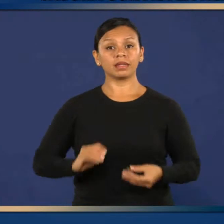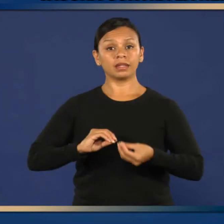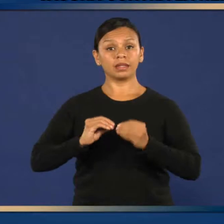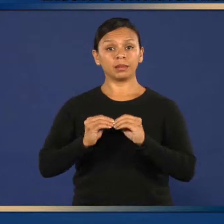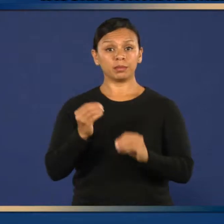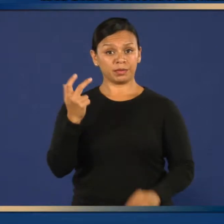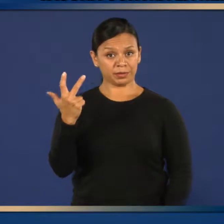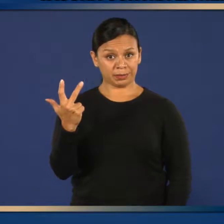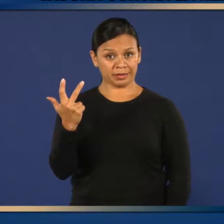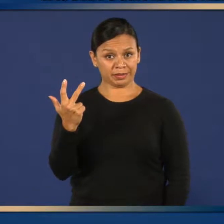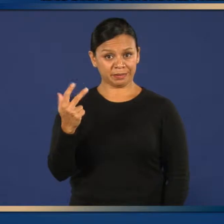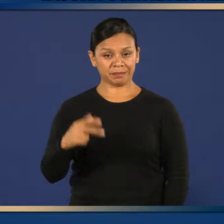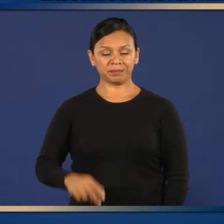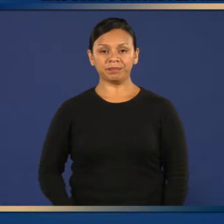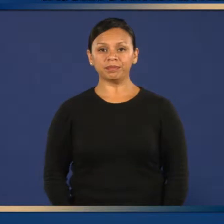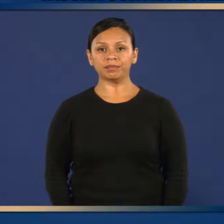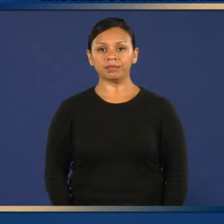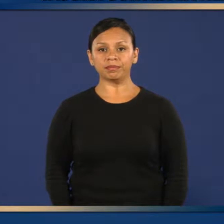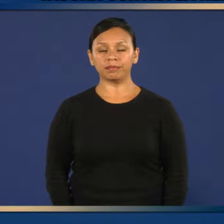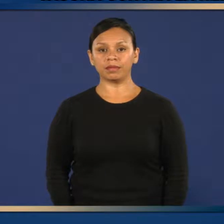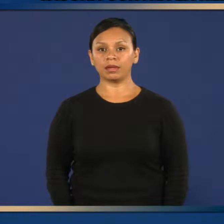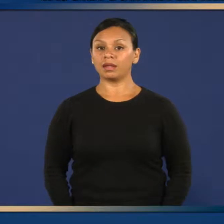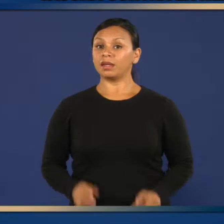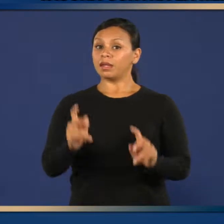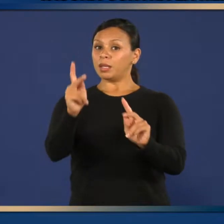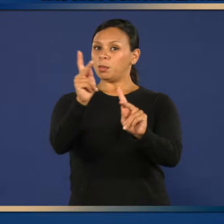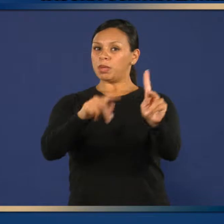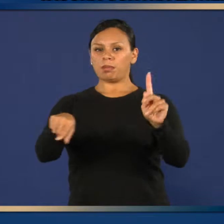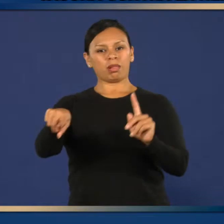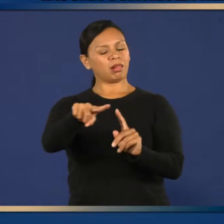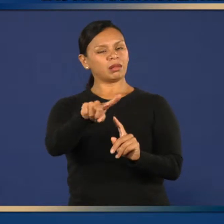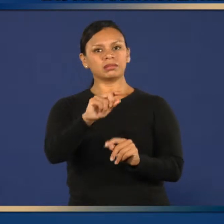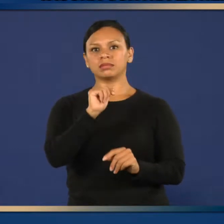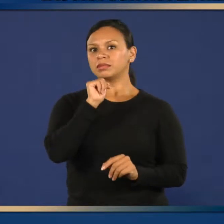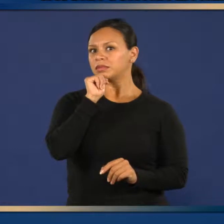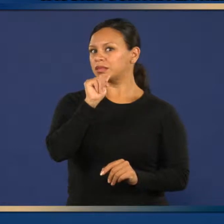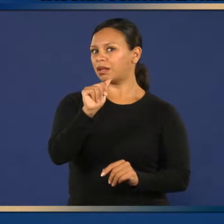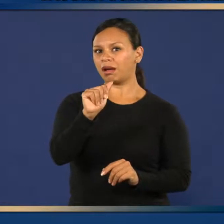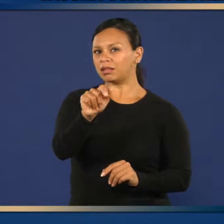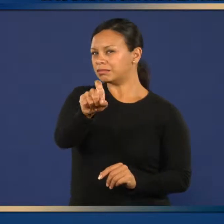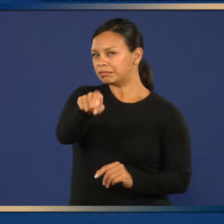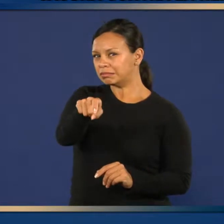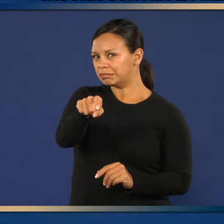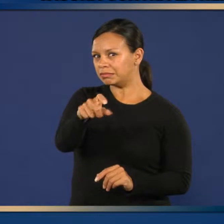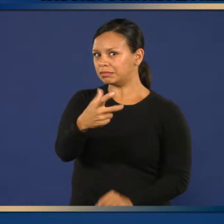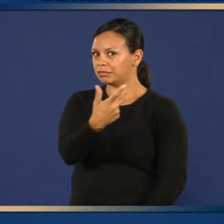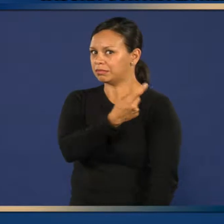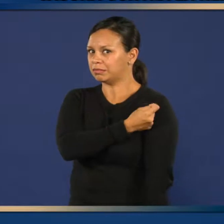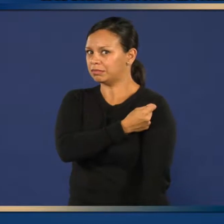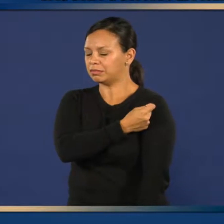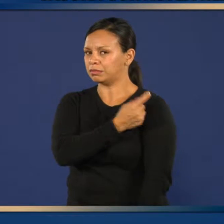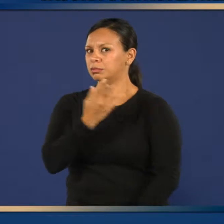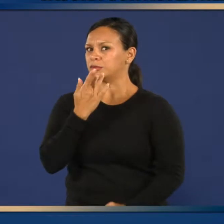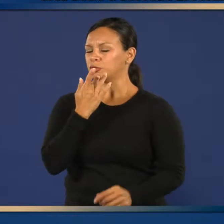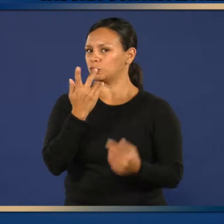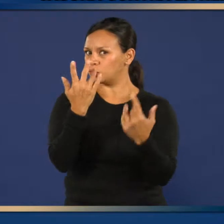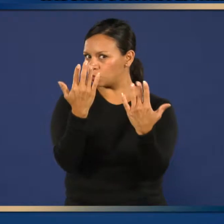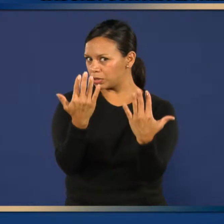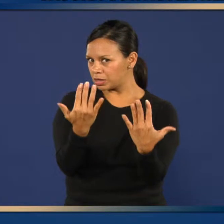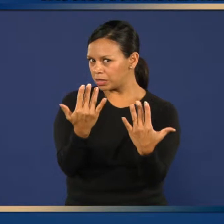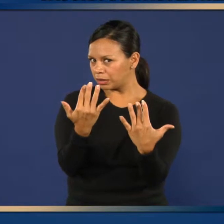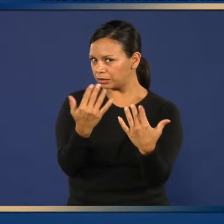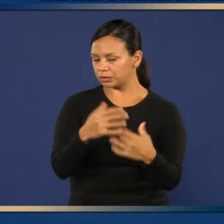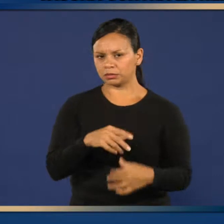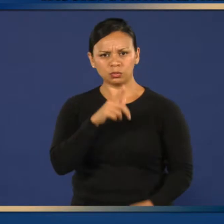número 3 algunas personas no deben vacunarse contra la hepatitis o